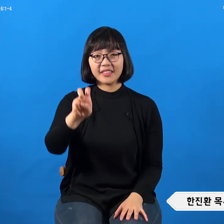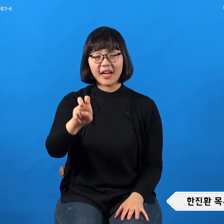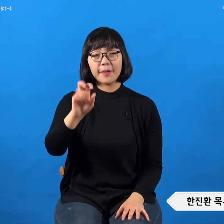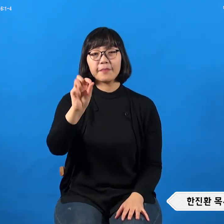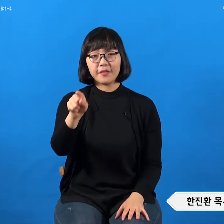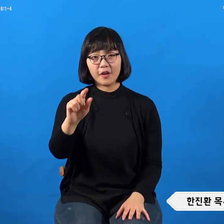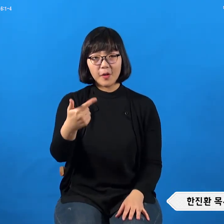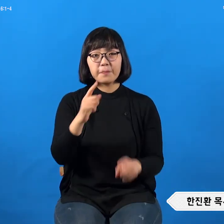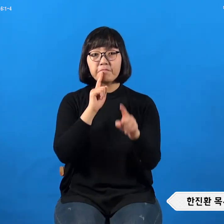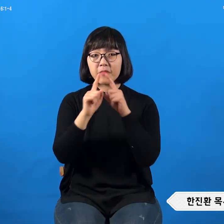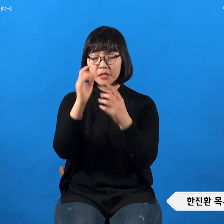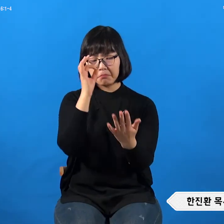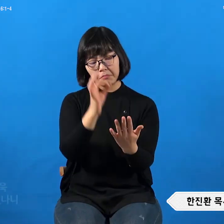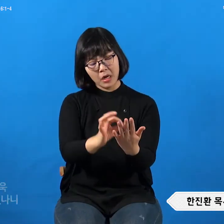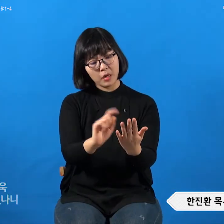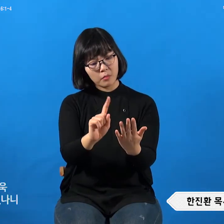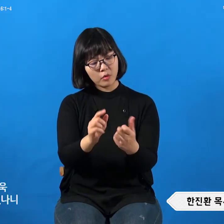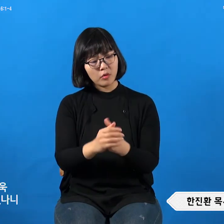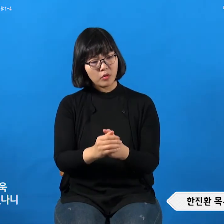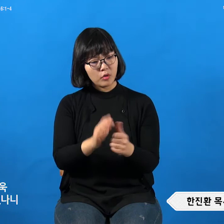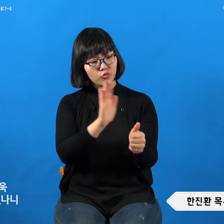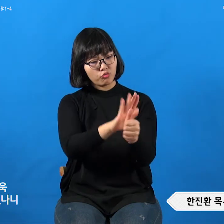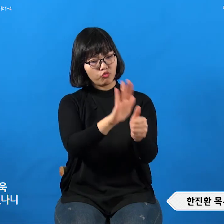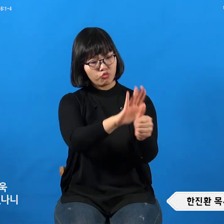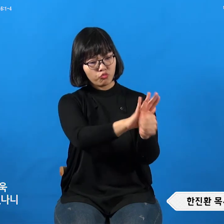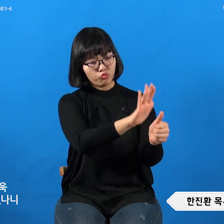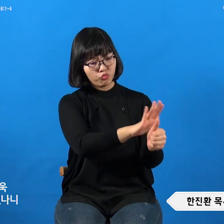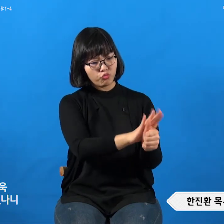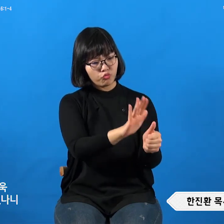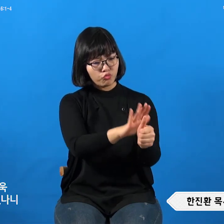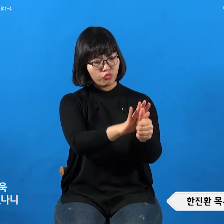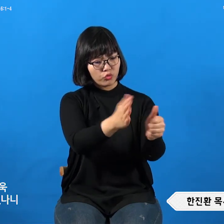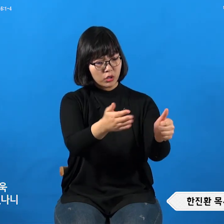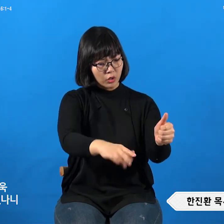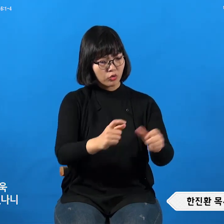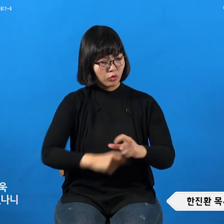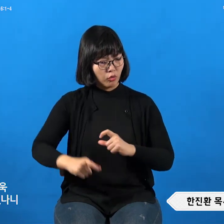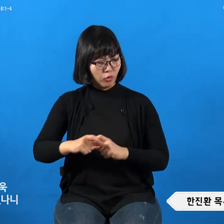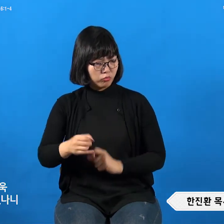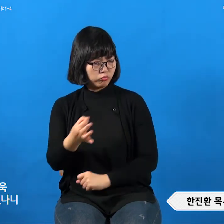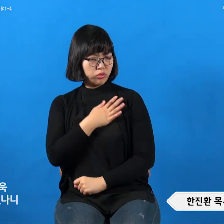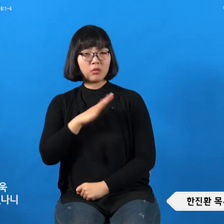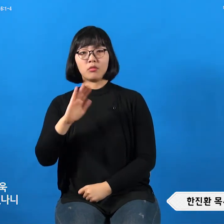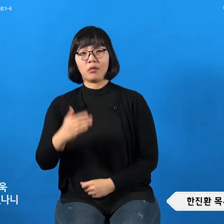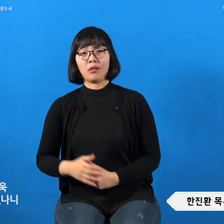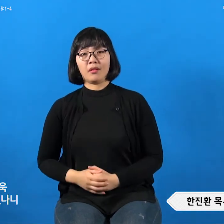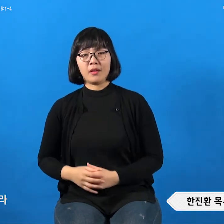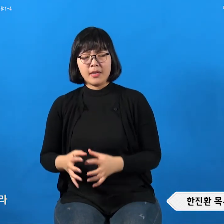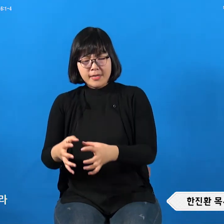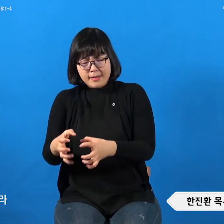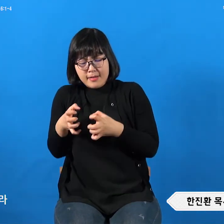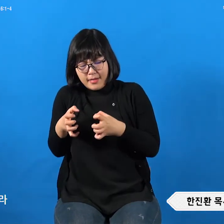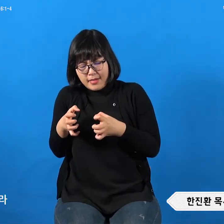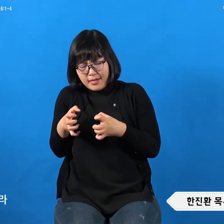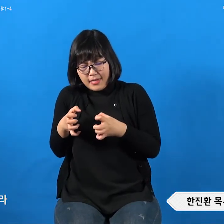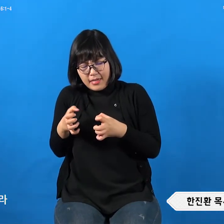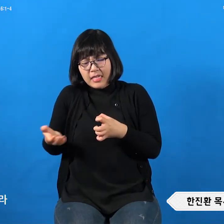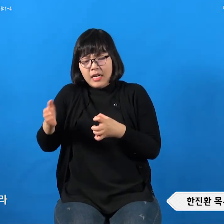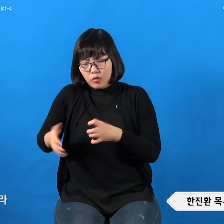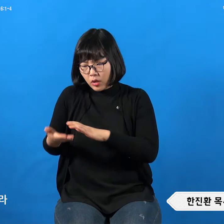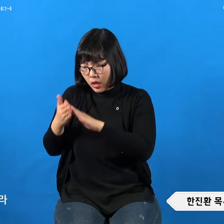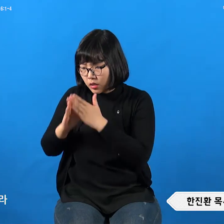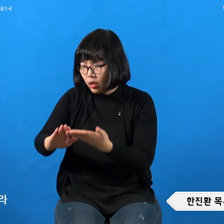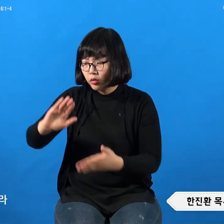11장 24절에도 흩어 구제하여도 더욱 부하게 되는 일이 있나니 과도히 아껴도 가난하게 될